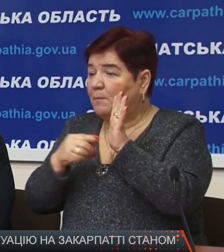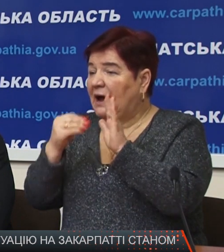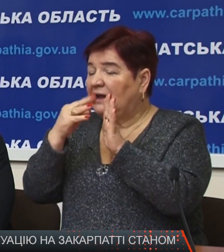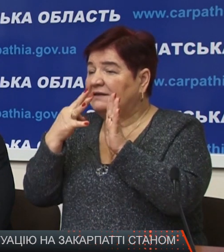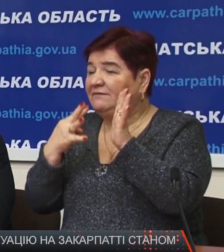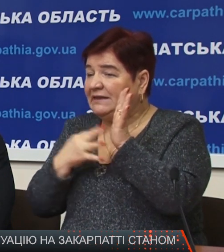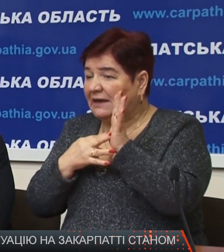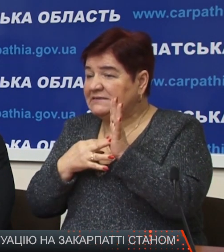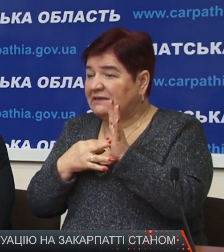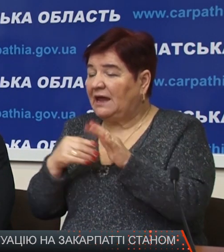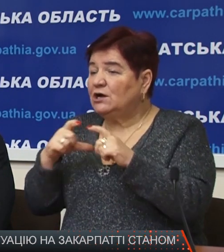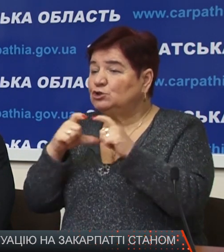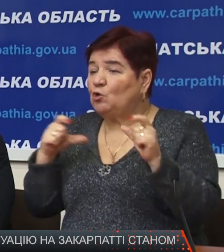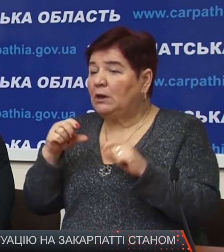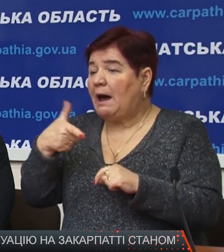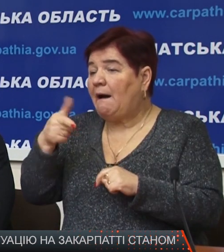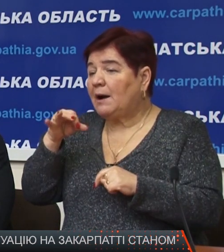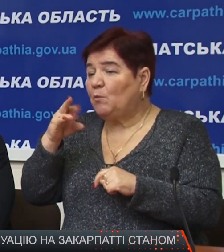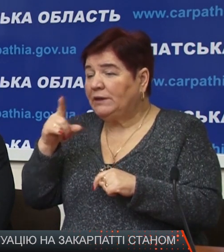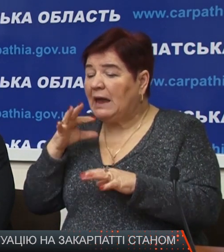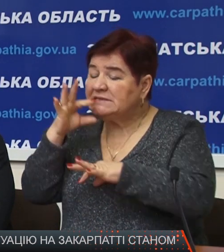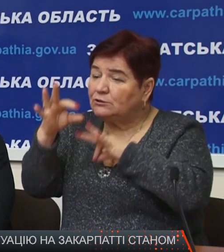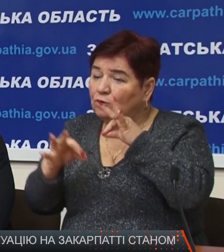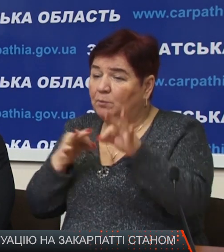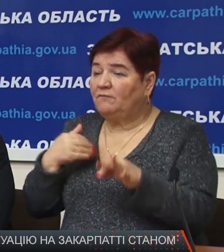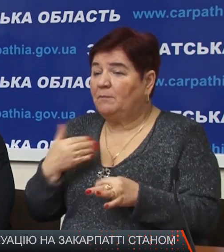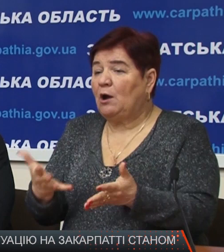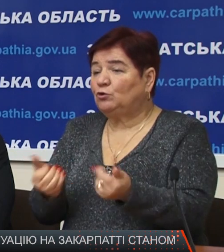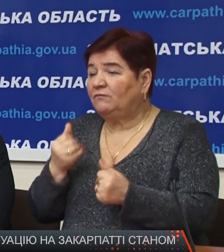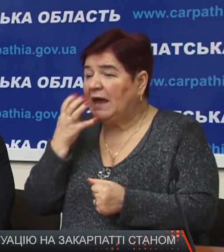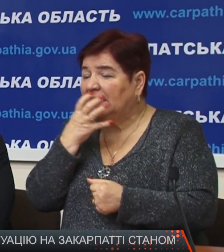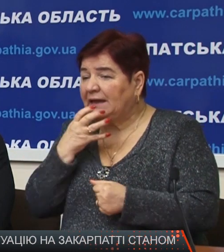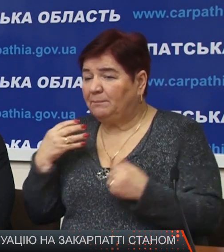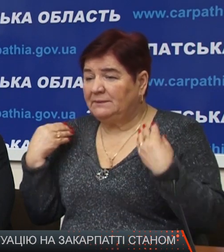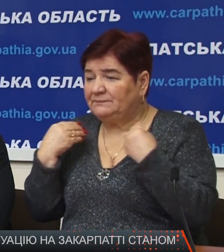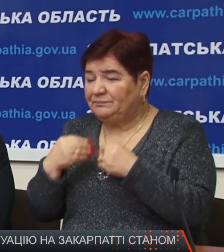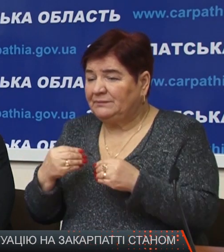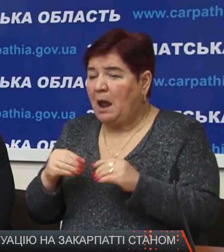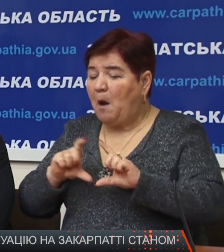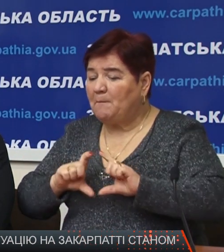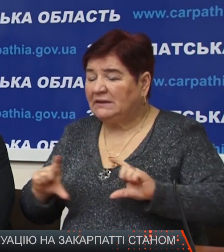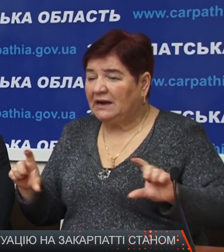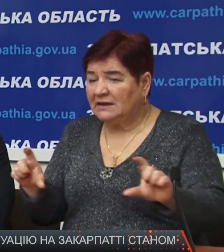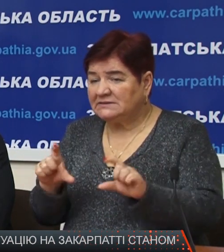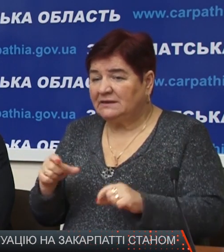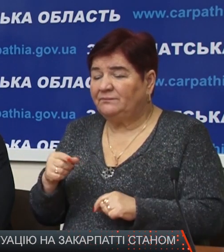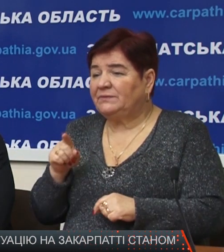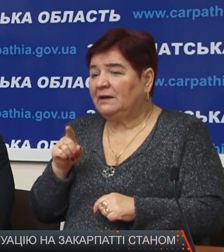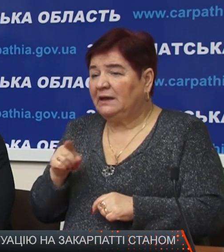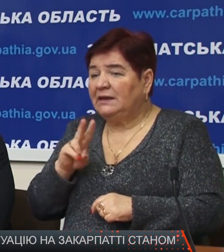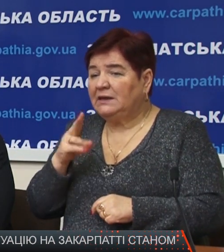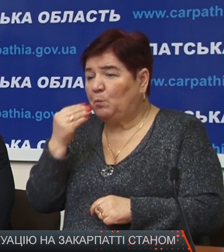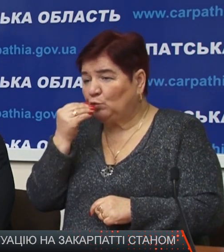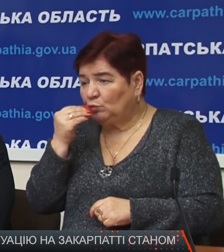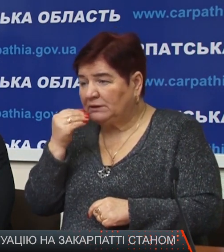НВК «Гармонія». Також цілодобово ми готові там приймати теплі речі, матраци, ковдри. Якщо хтось навіть принесе ті ж до